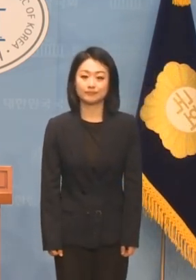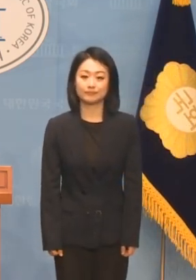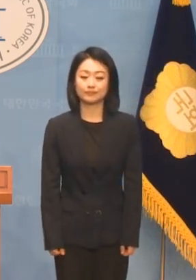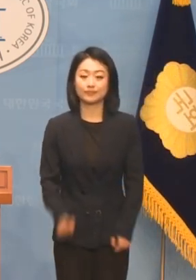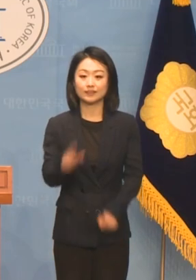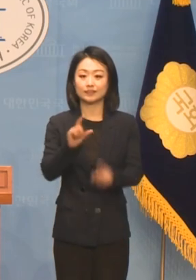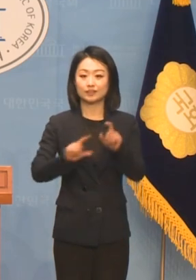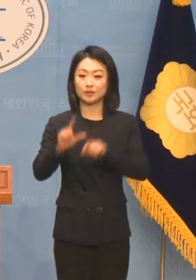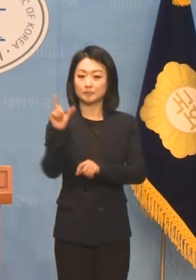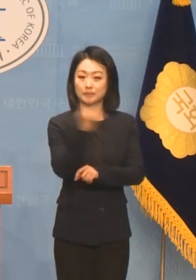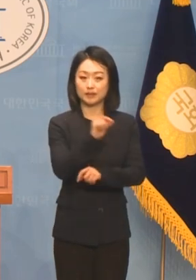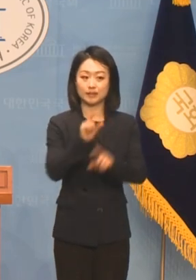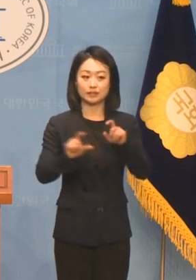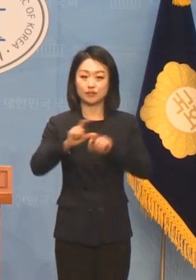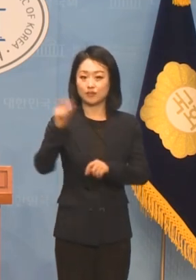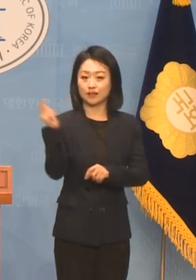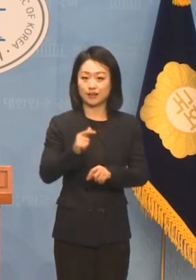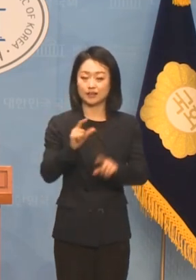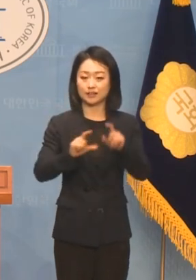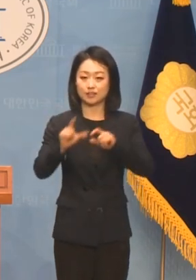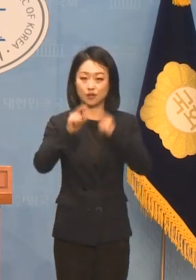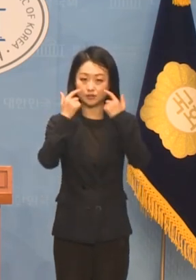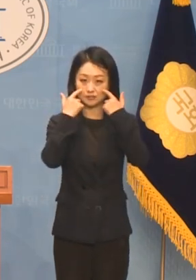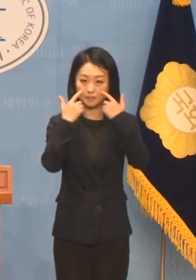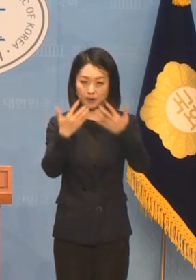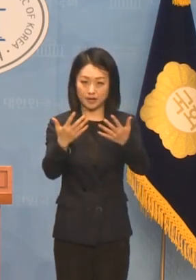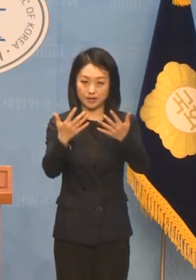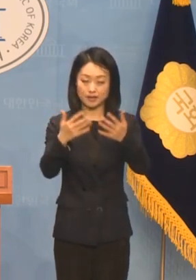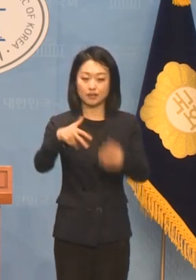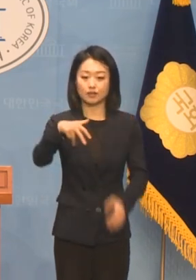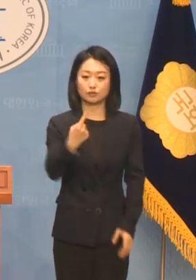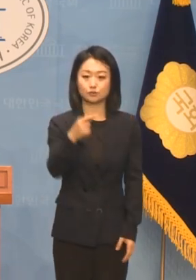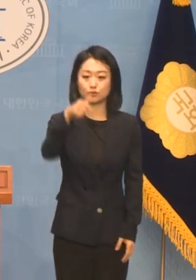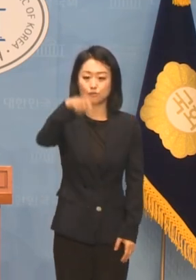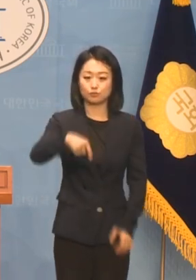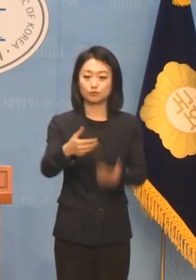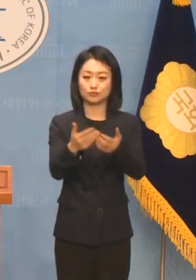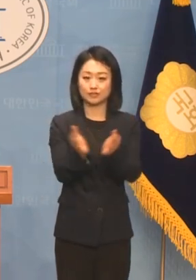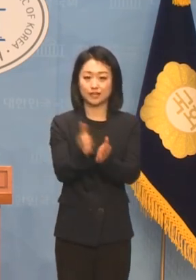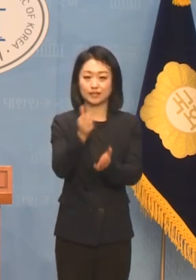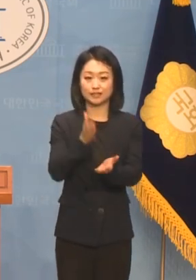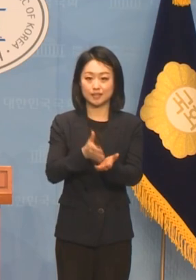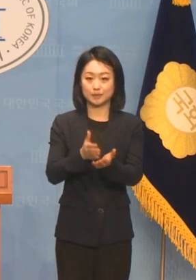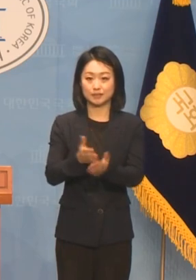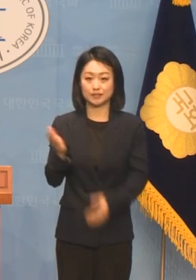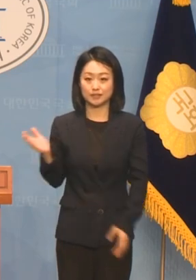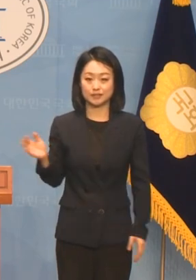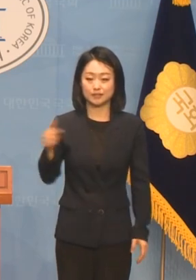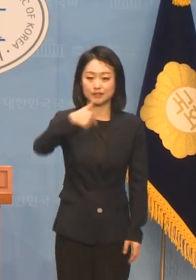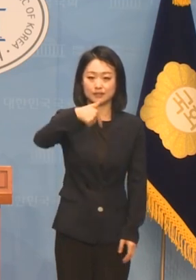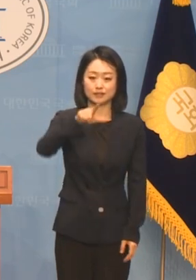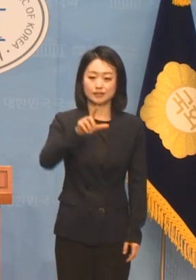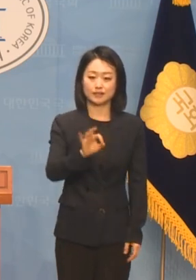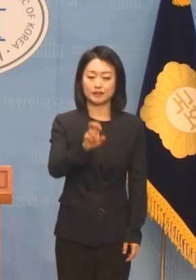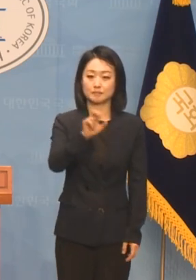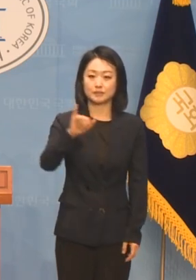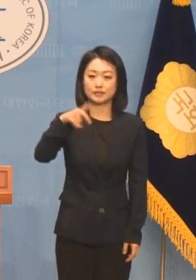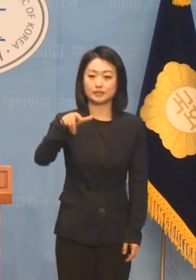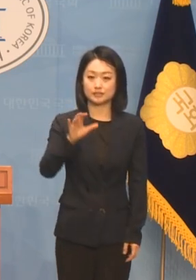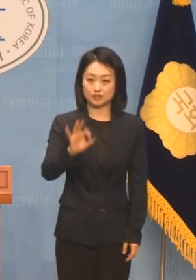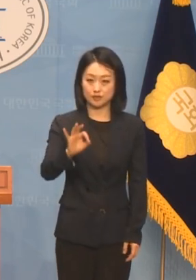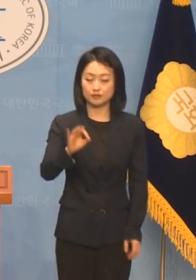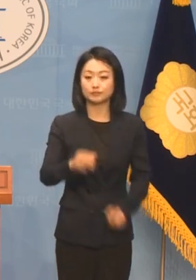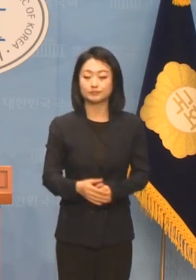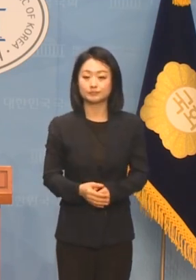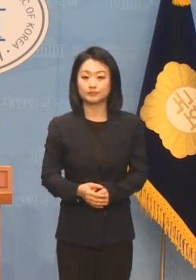더 빠르게, 더 강하게, 더 선명하게 조국혁신당 대변인 강미정입니다. 한동훈